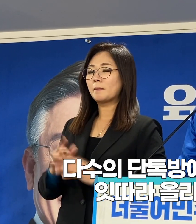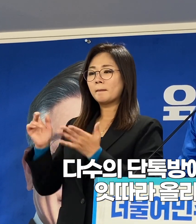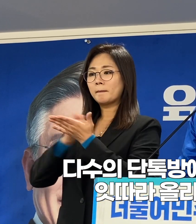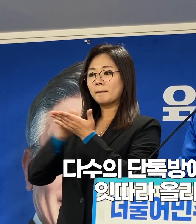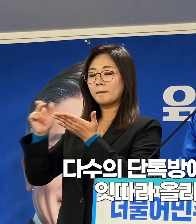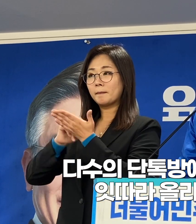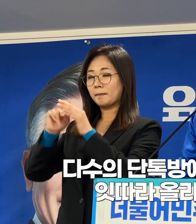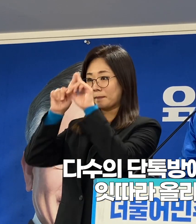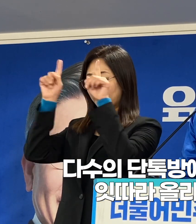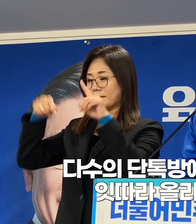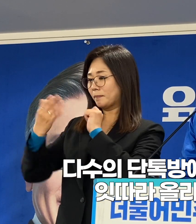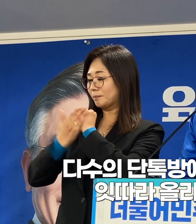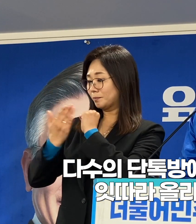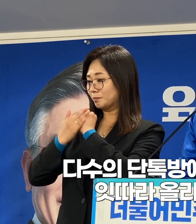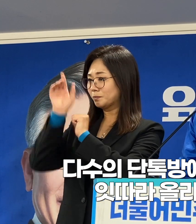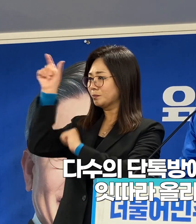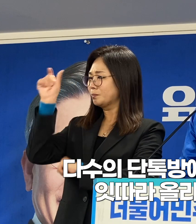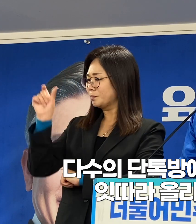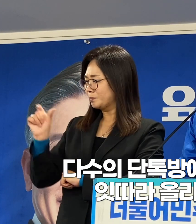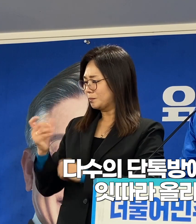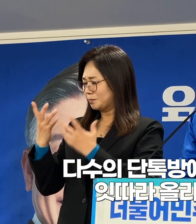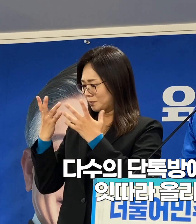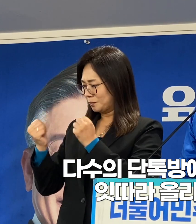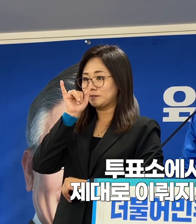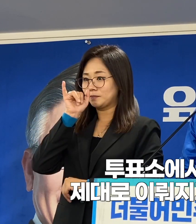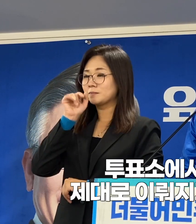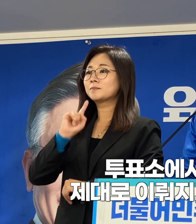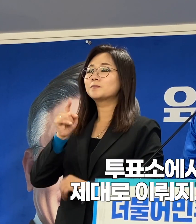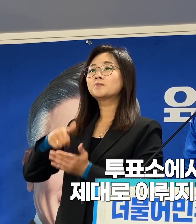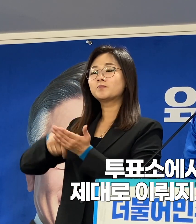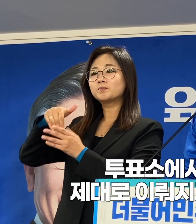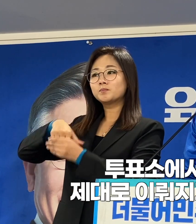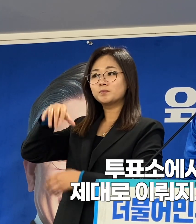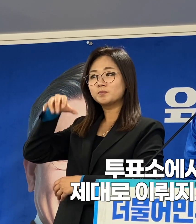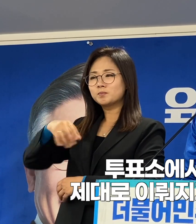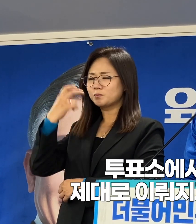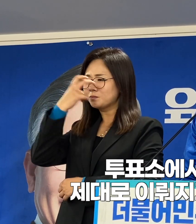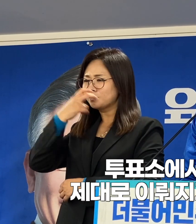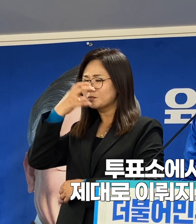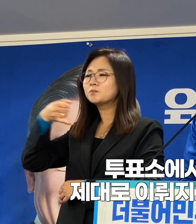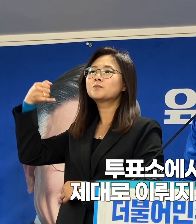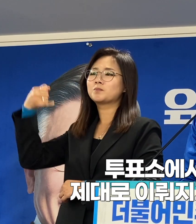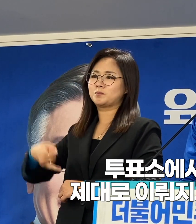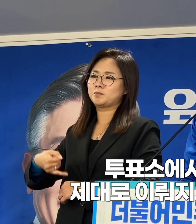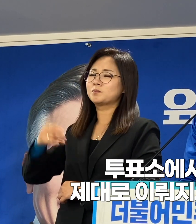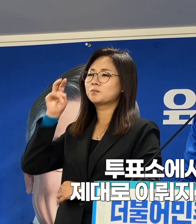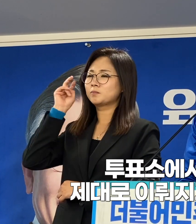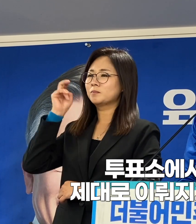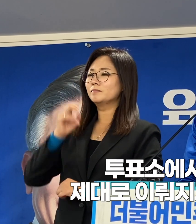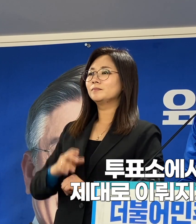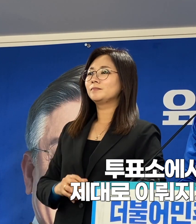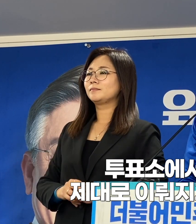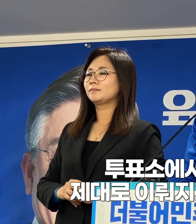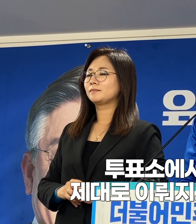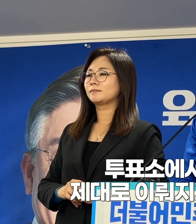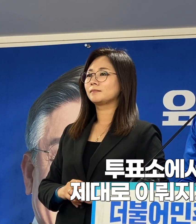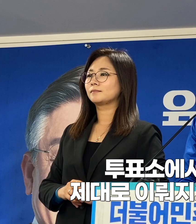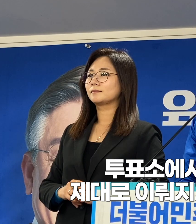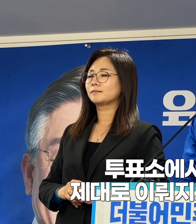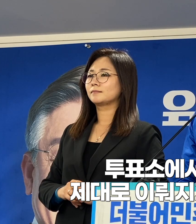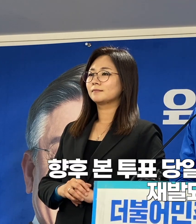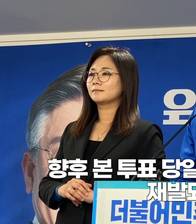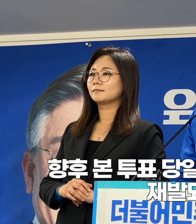단톡방에 기표용지 촬영물이 잇따라 올라오고 있다는 것은 투표소에서의 관리 감독이 제대로 이루어지지 않고